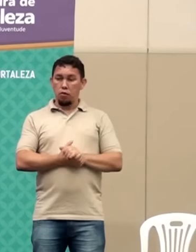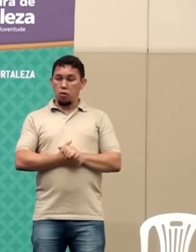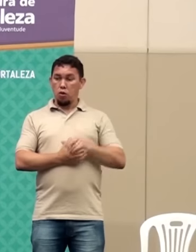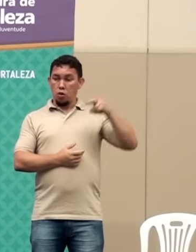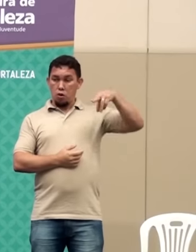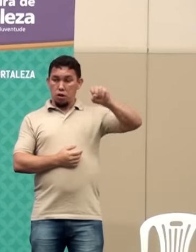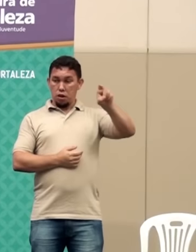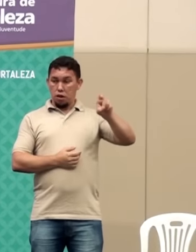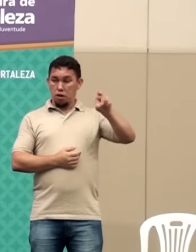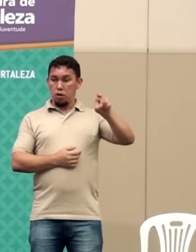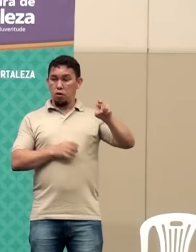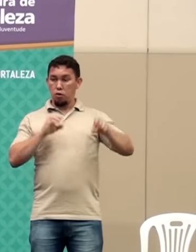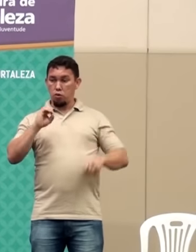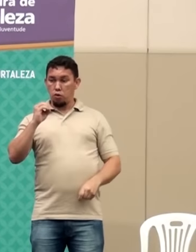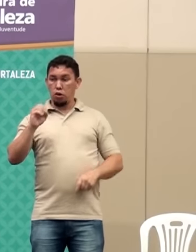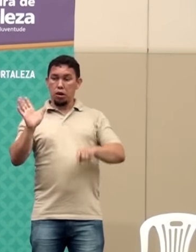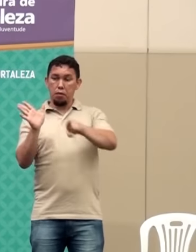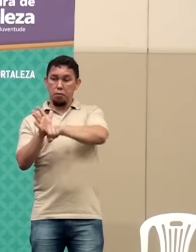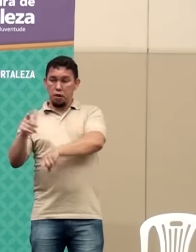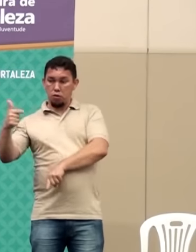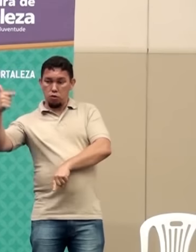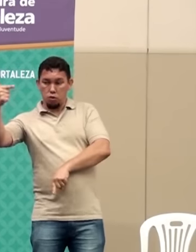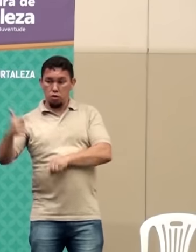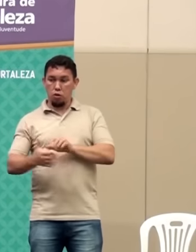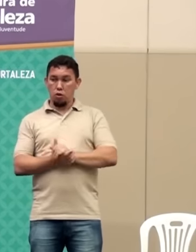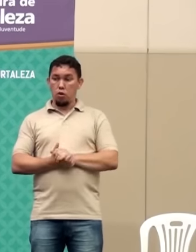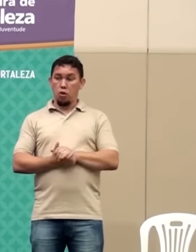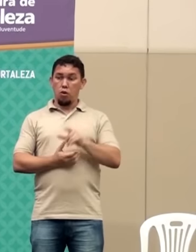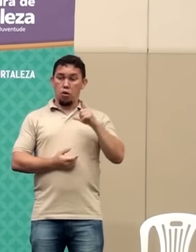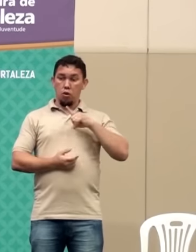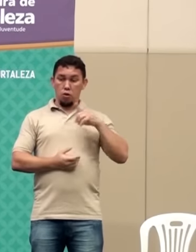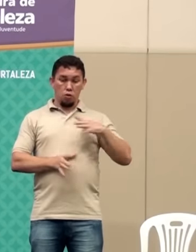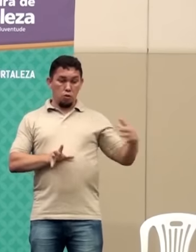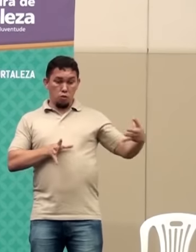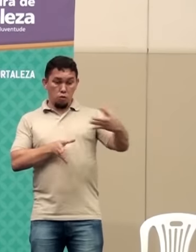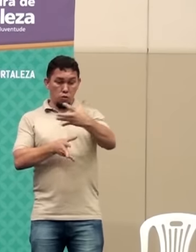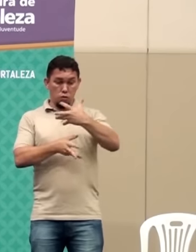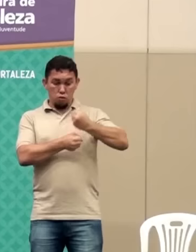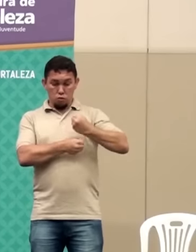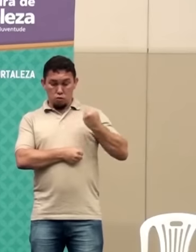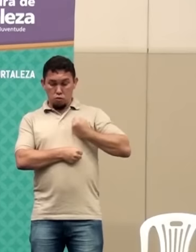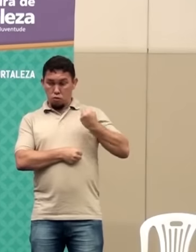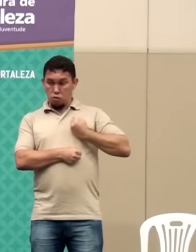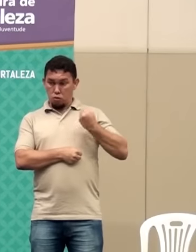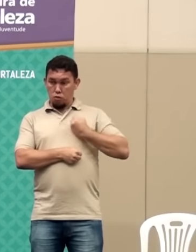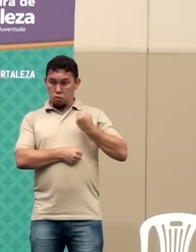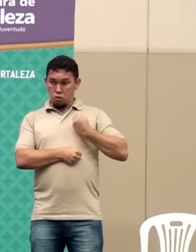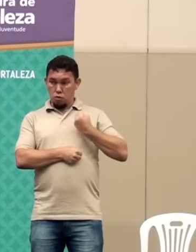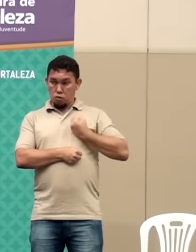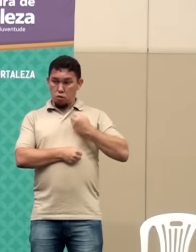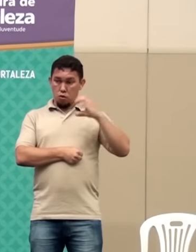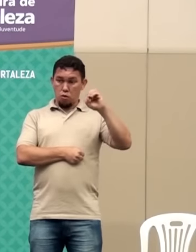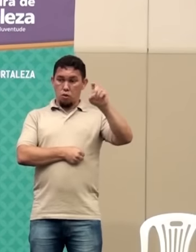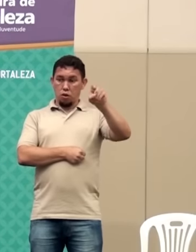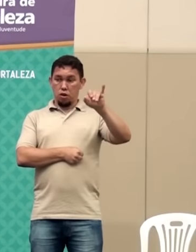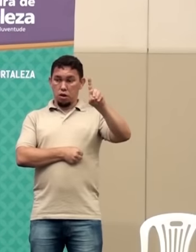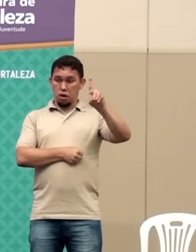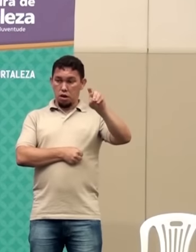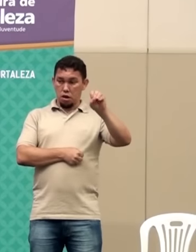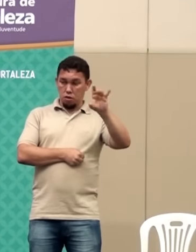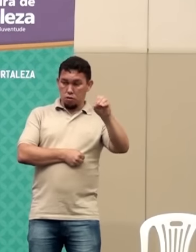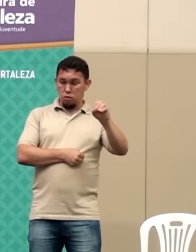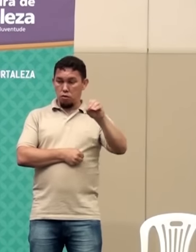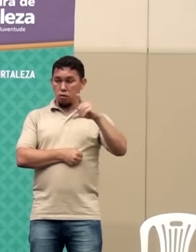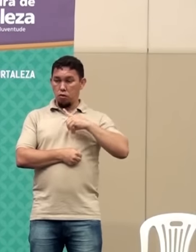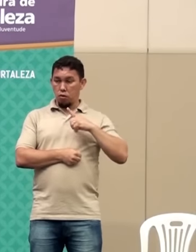do oxigênio é menos 2. E que o somatório dos números de oxidação que formam o composto, o